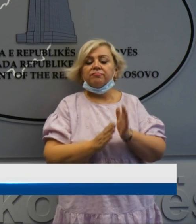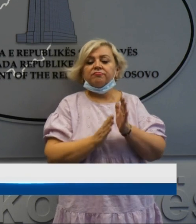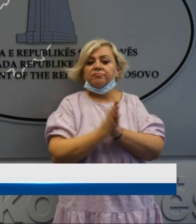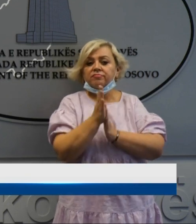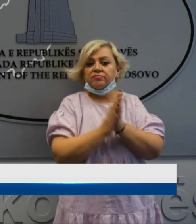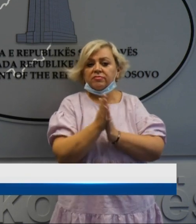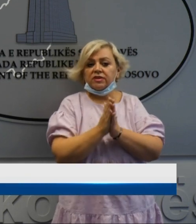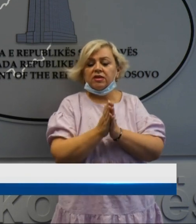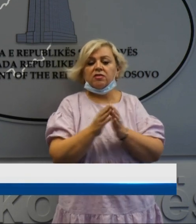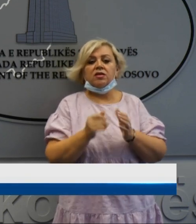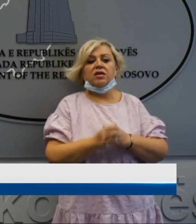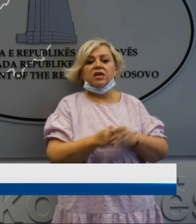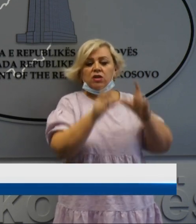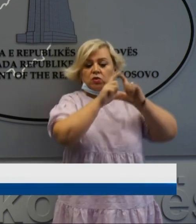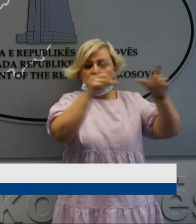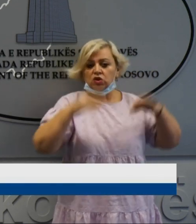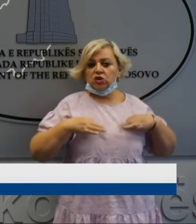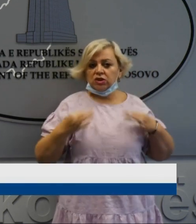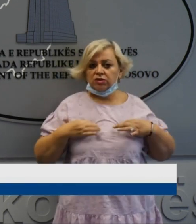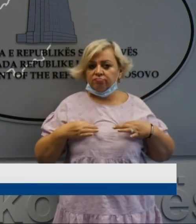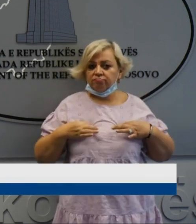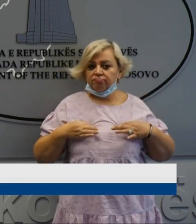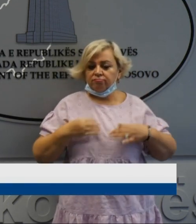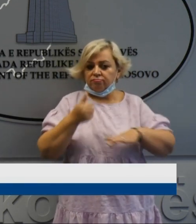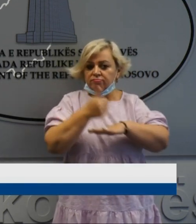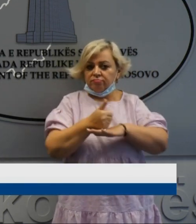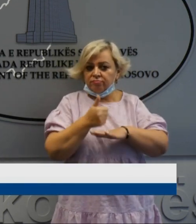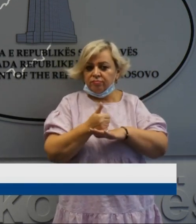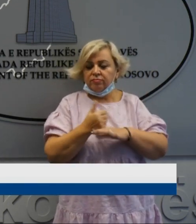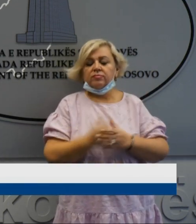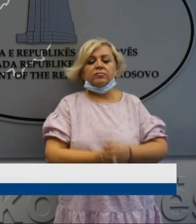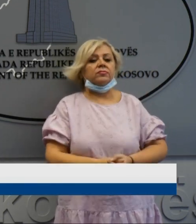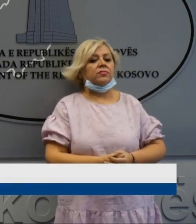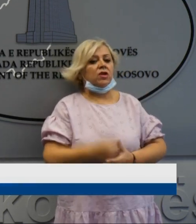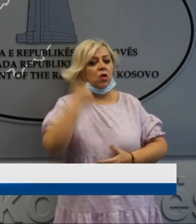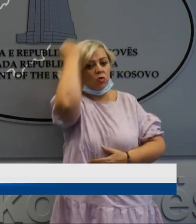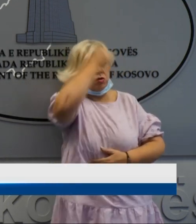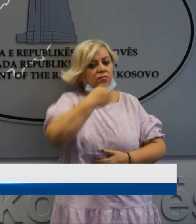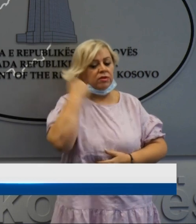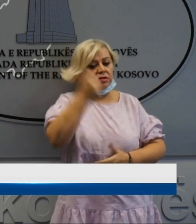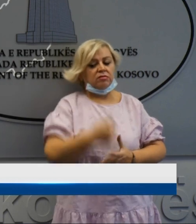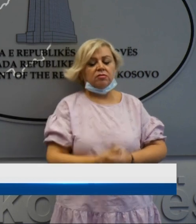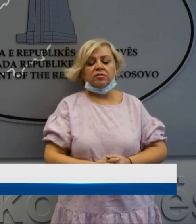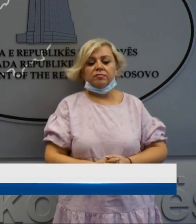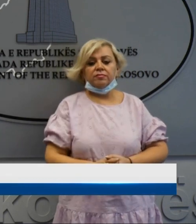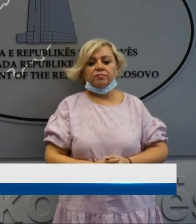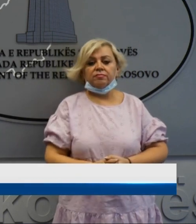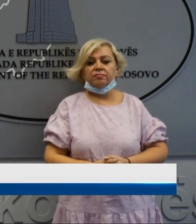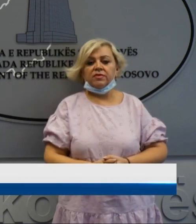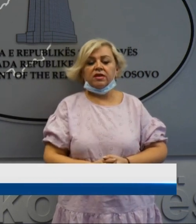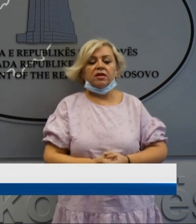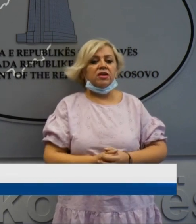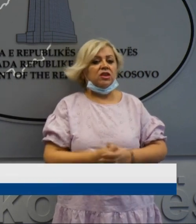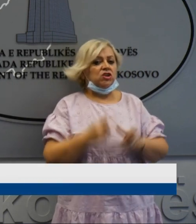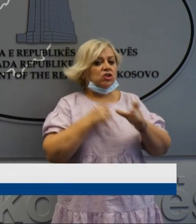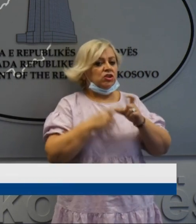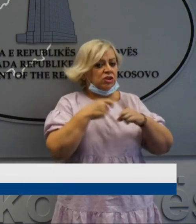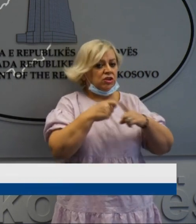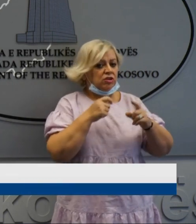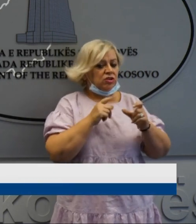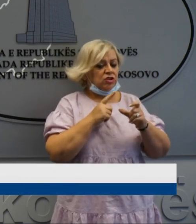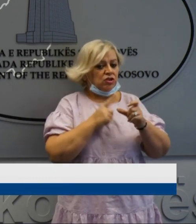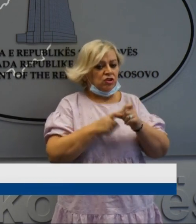nga SSKUK, nga Instituti Kombëtar i Shëndetësisë Publike të Kosovës, nga ÇKTG-ja,